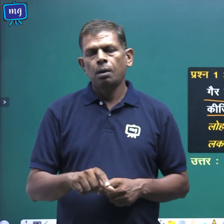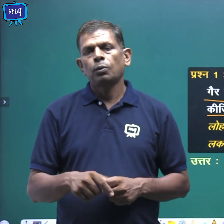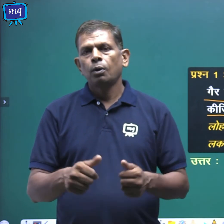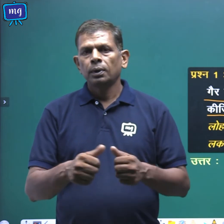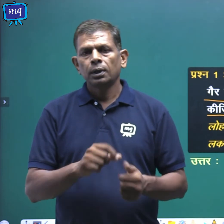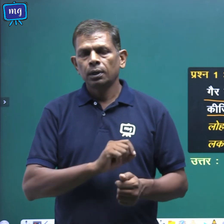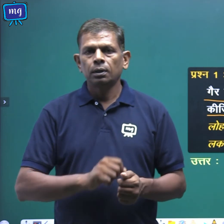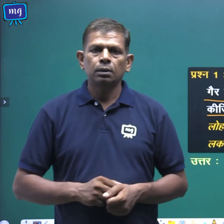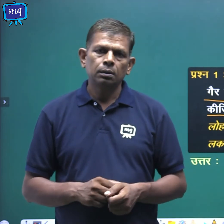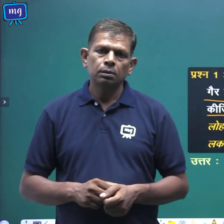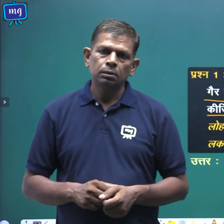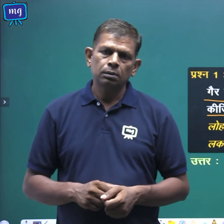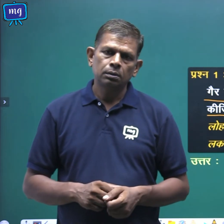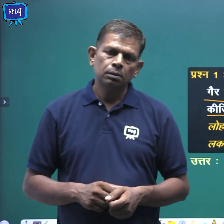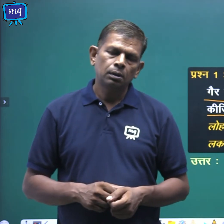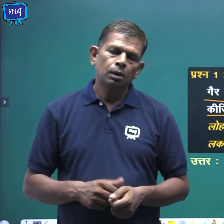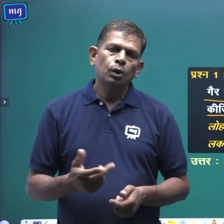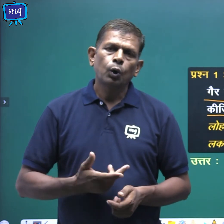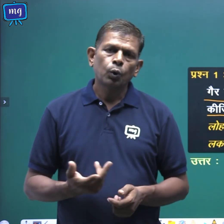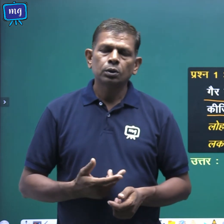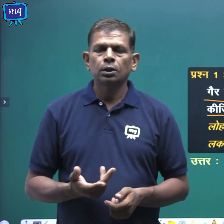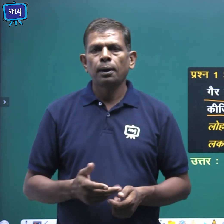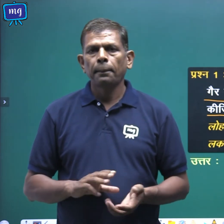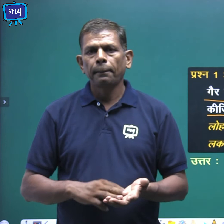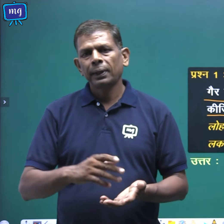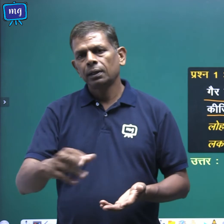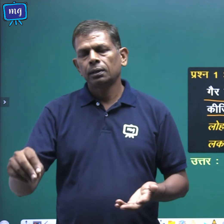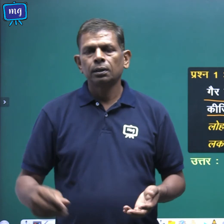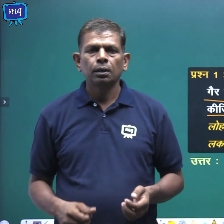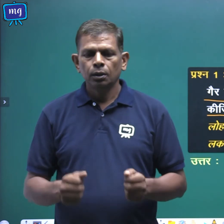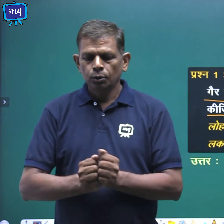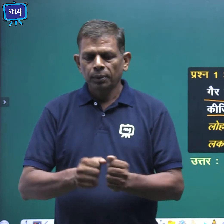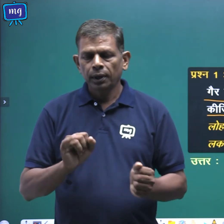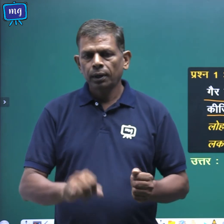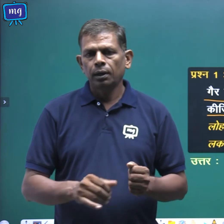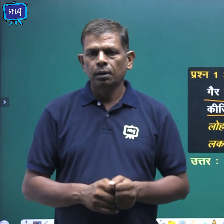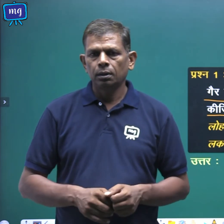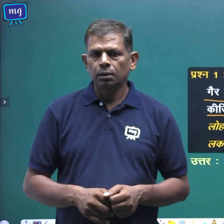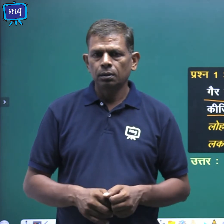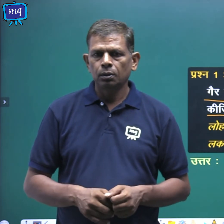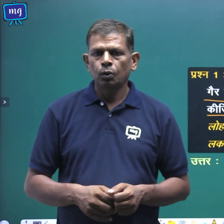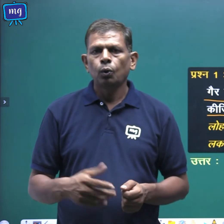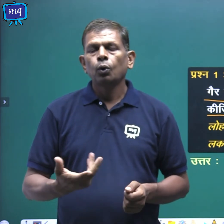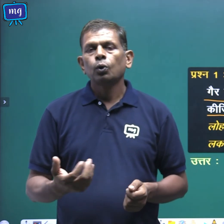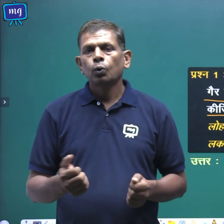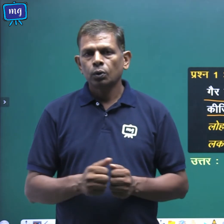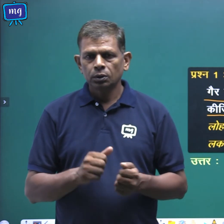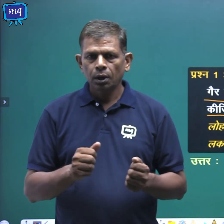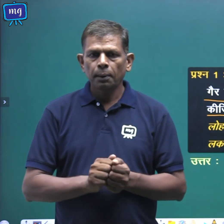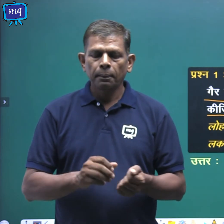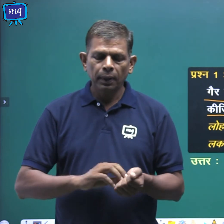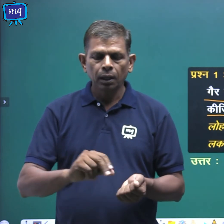बताना है कि कौन सा पदार्थ चुंबकीय है और कौन सा